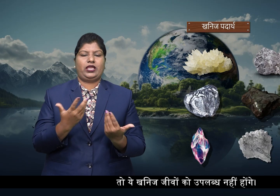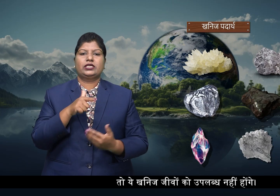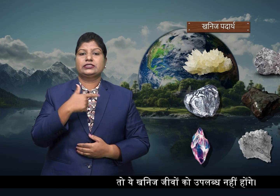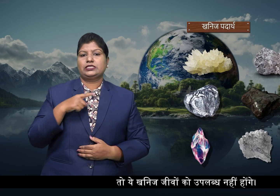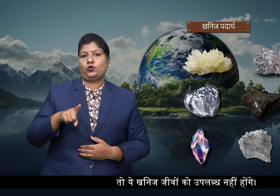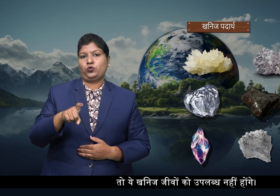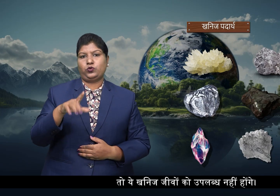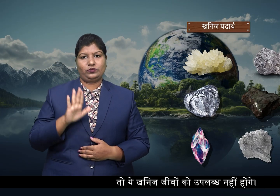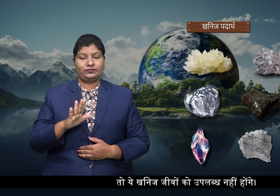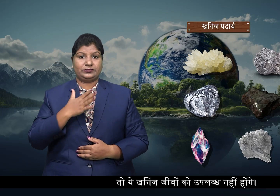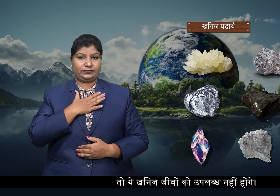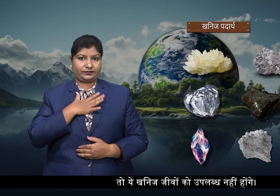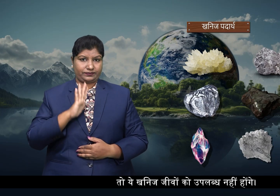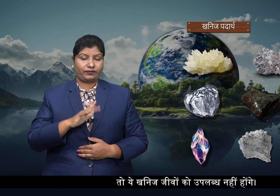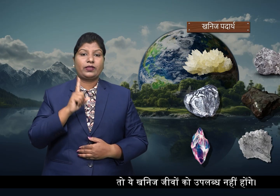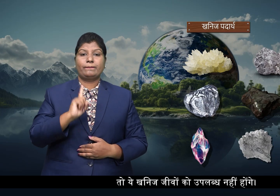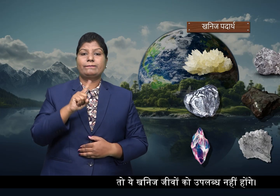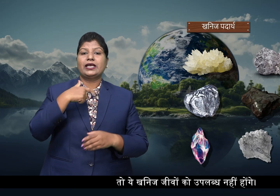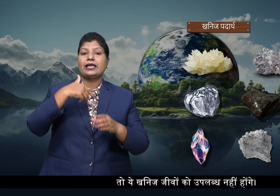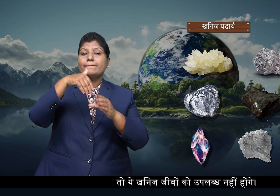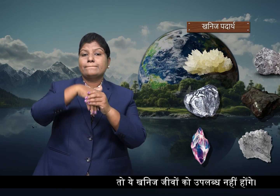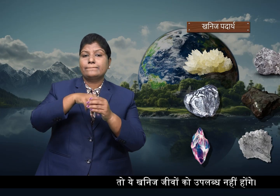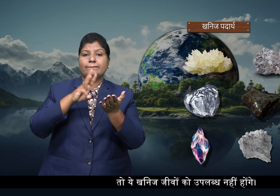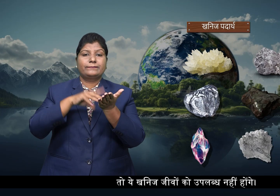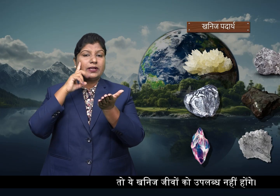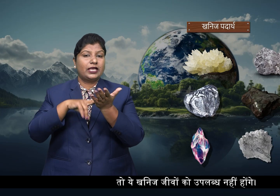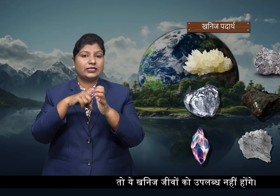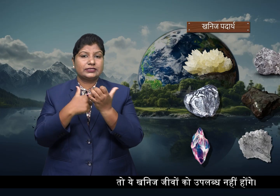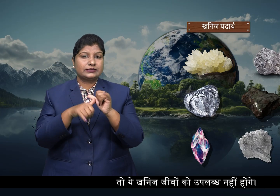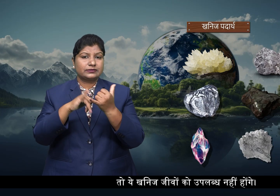तो ये खनिज जीवों को उपलब्ध नहीं होंगे।